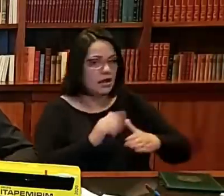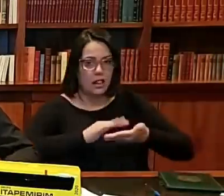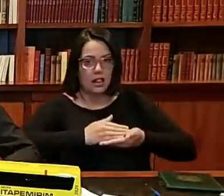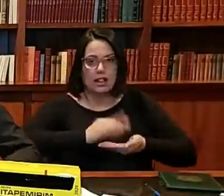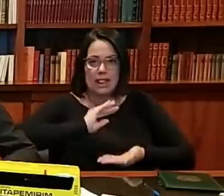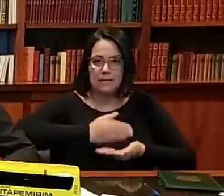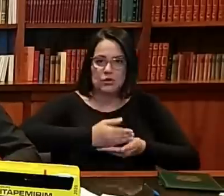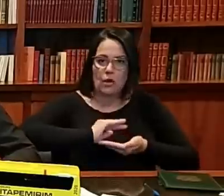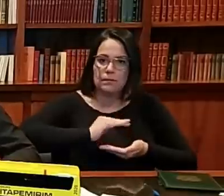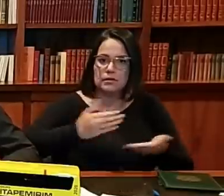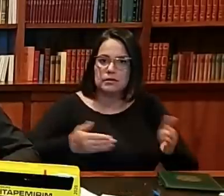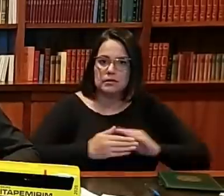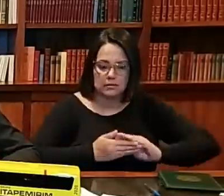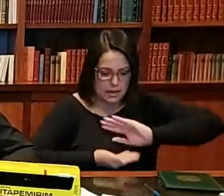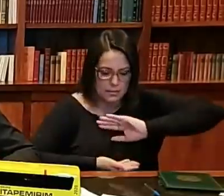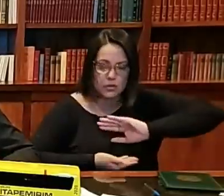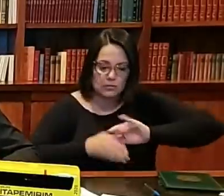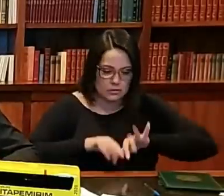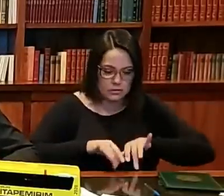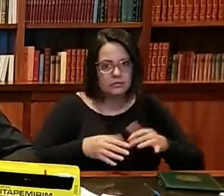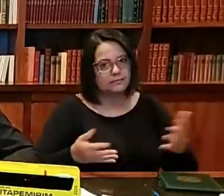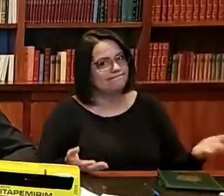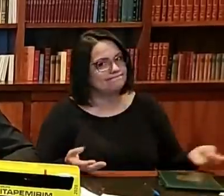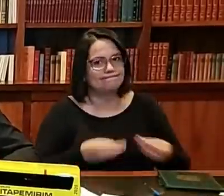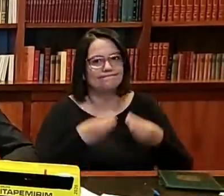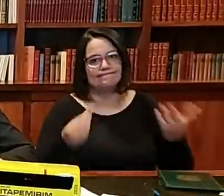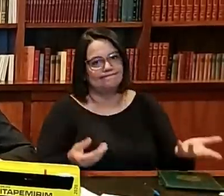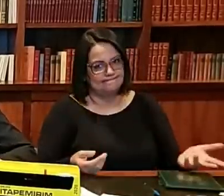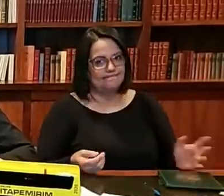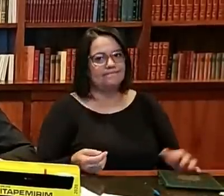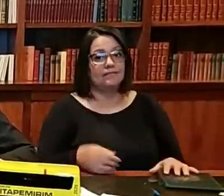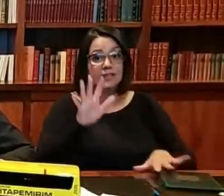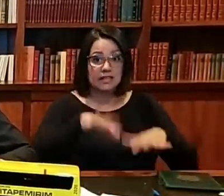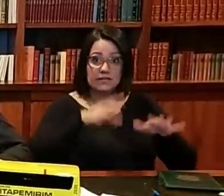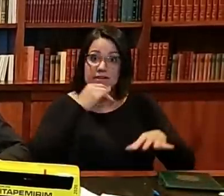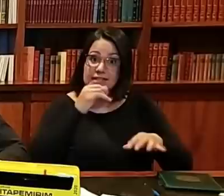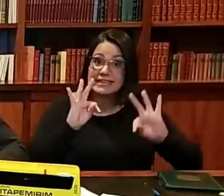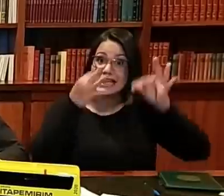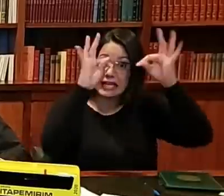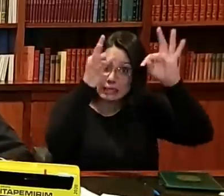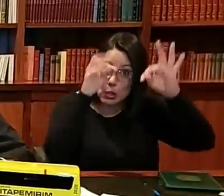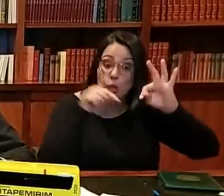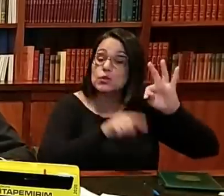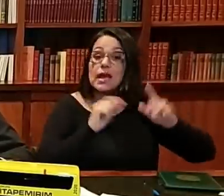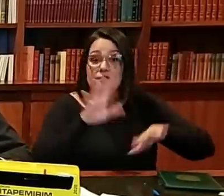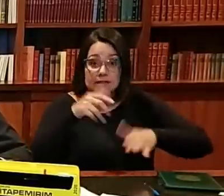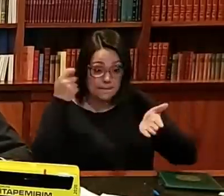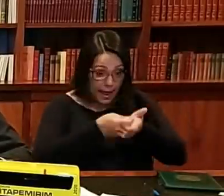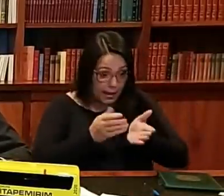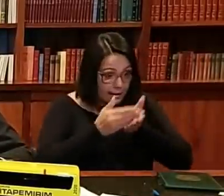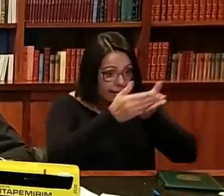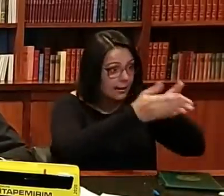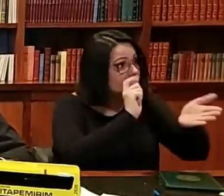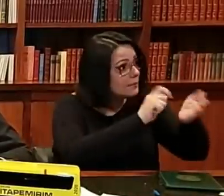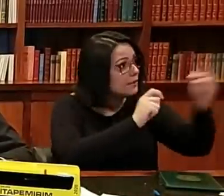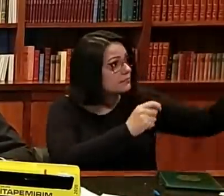Dá para você pagar 50 viagens de outro navio para fora. Isso chama-se tecnologia que o Marcos, por isso o Marcos Ponto